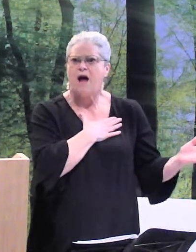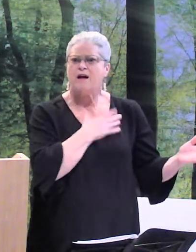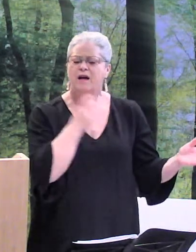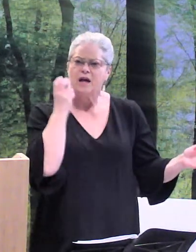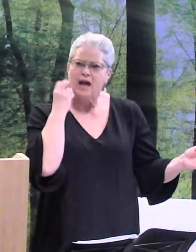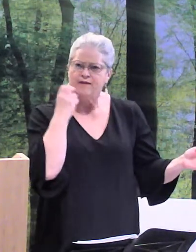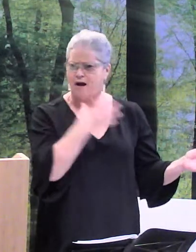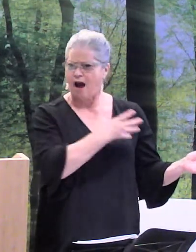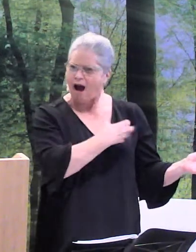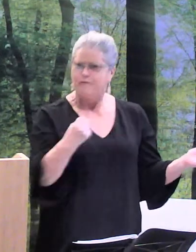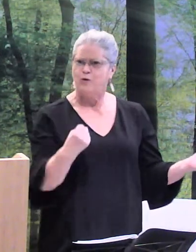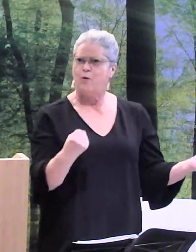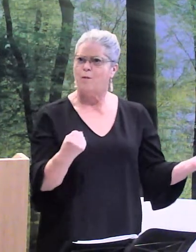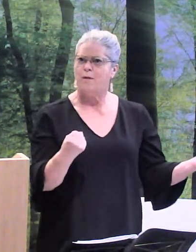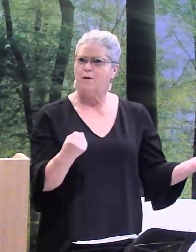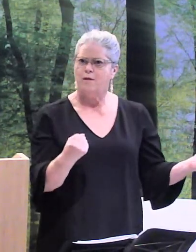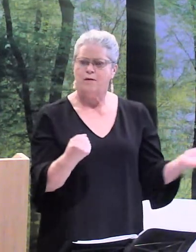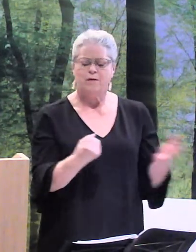is afgenomen.